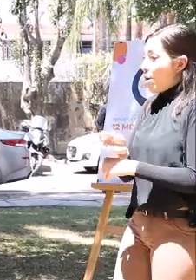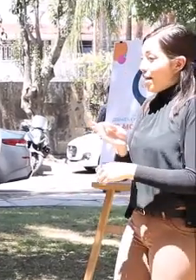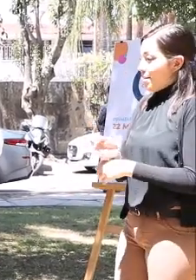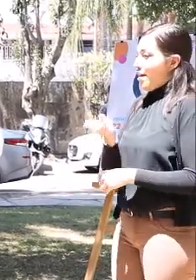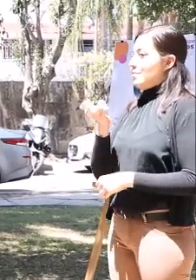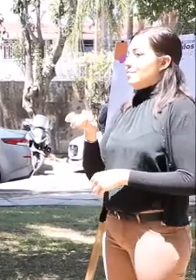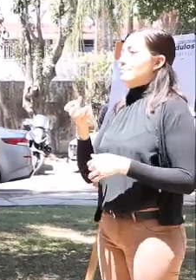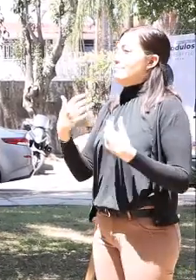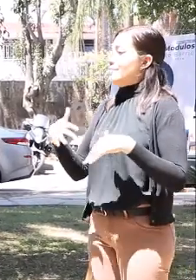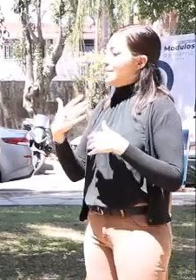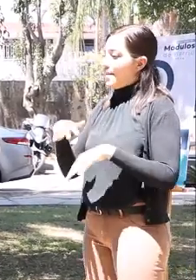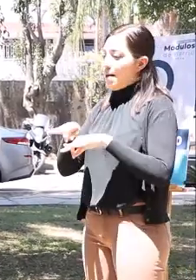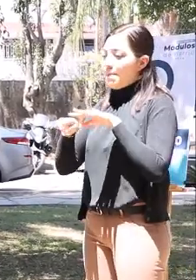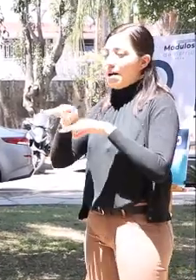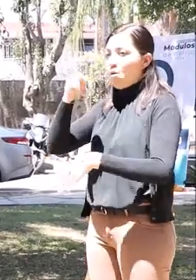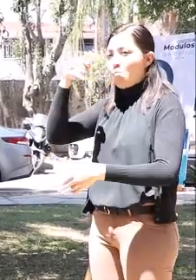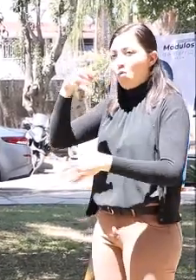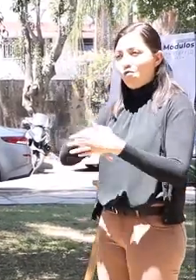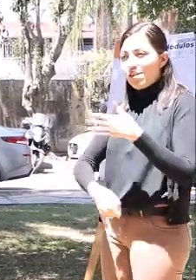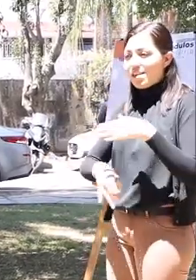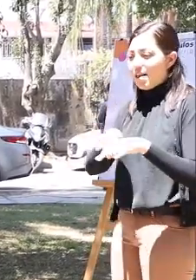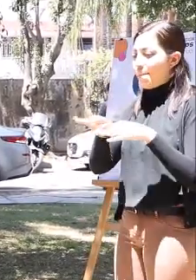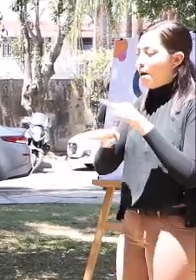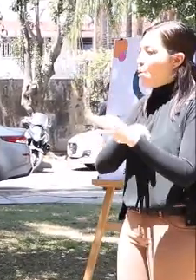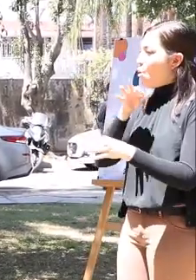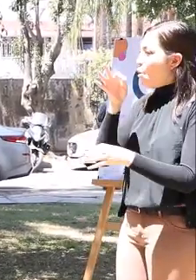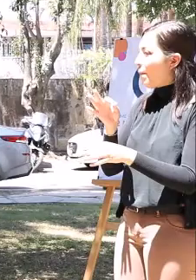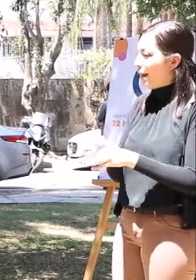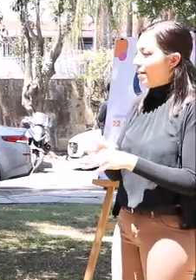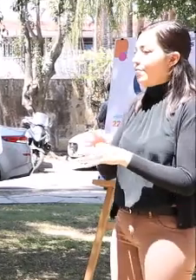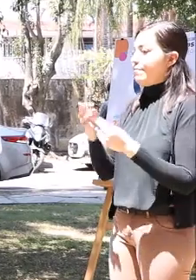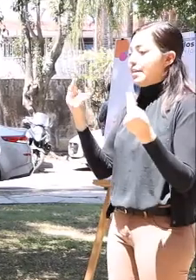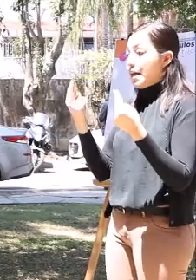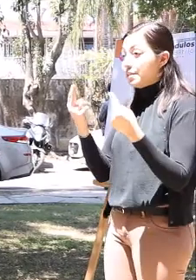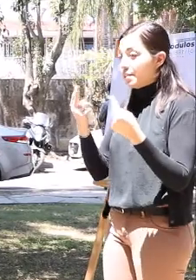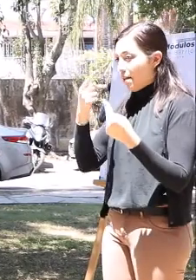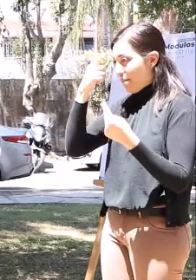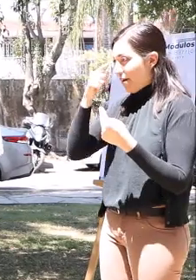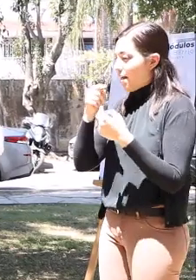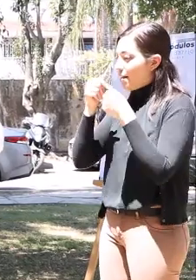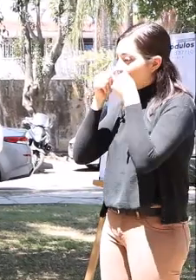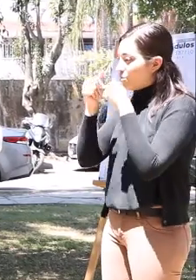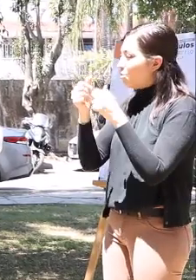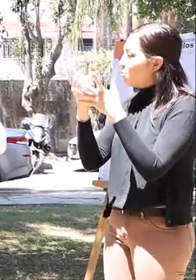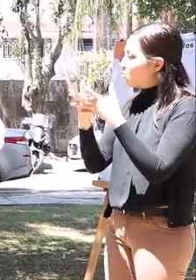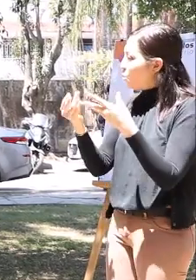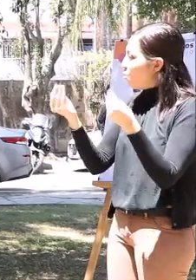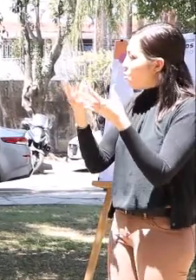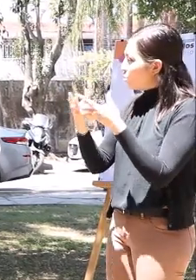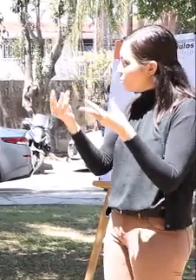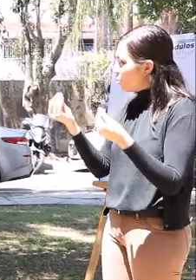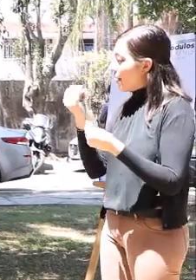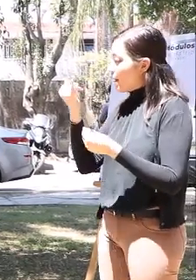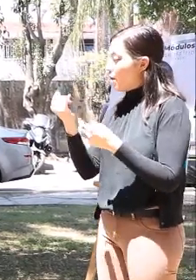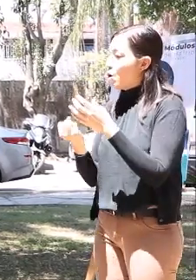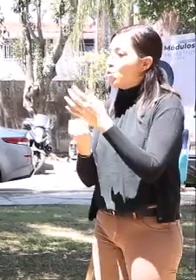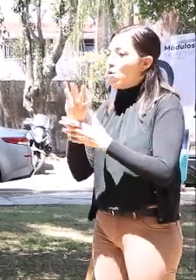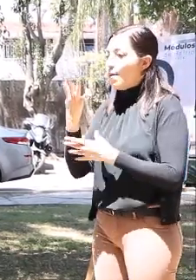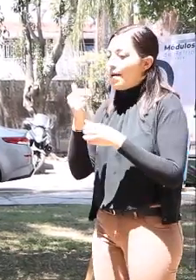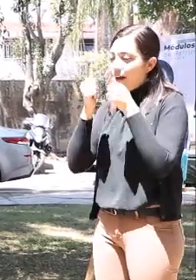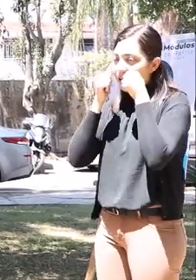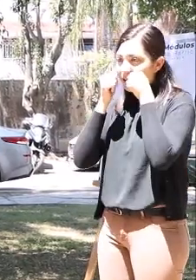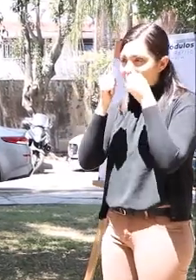estrategia a profundidad, un trabajo completo, intrínseco, que permita ir resolviendo conflictos y teniendo una nueva